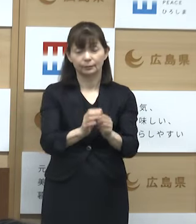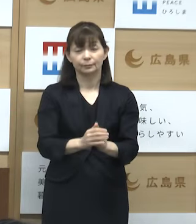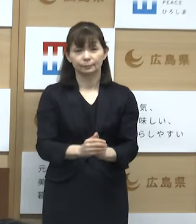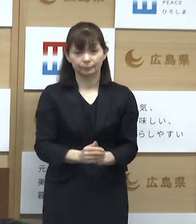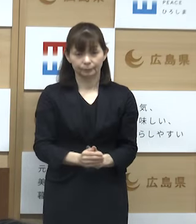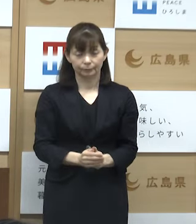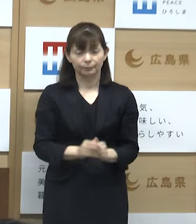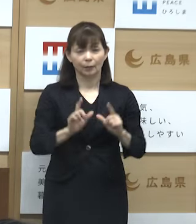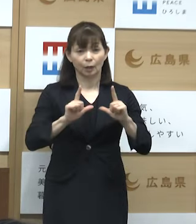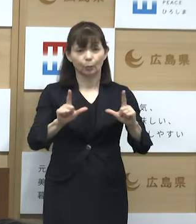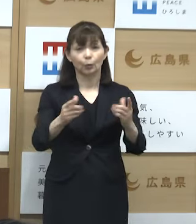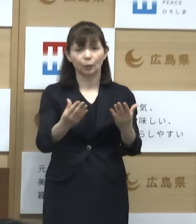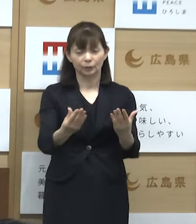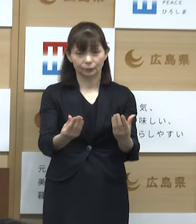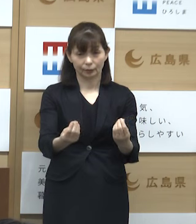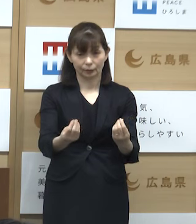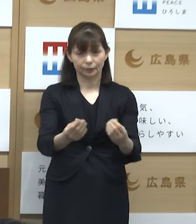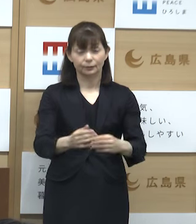表項目は以上です。